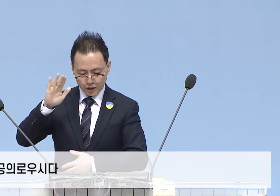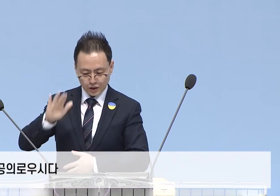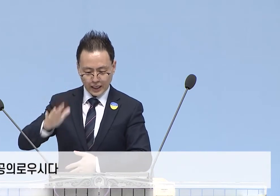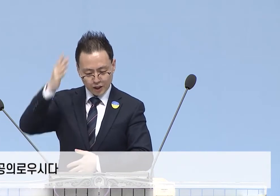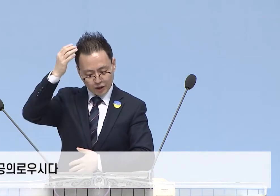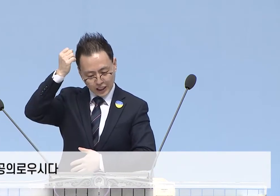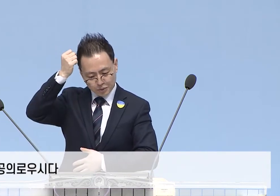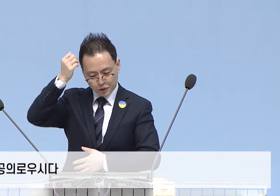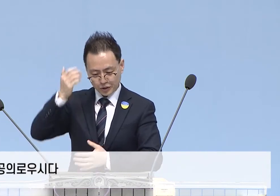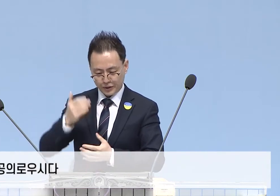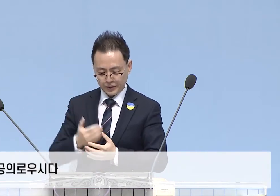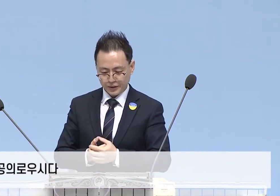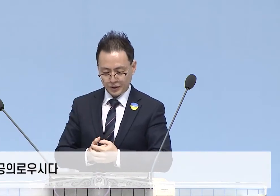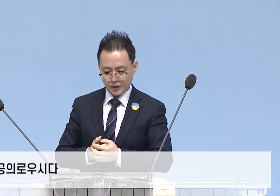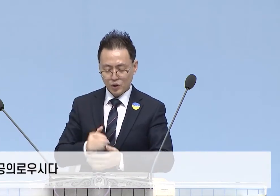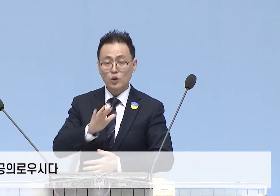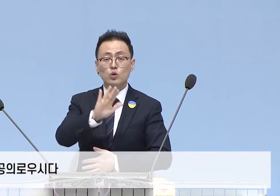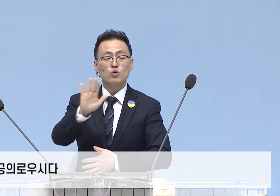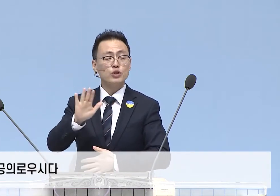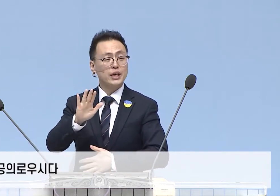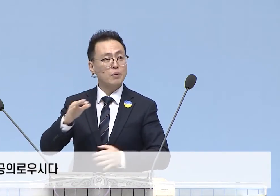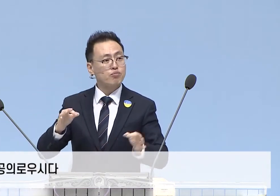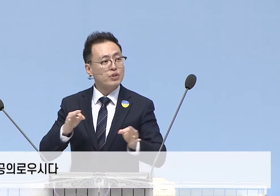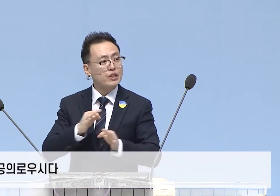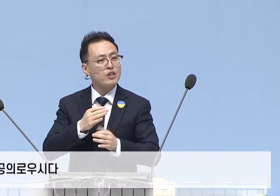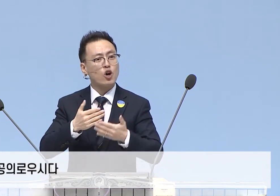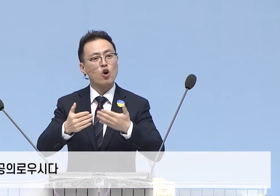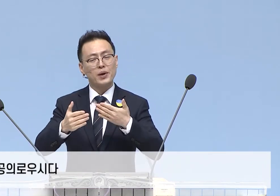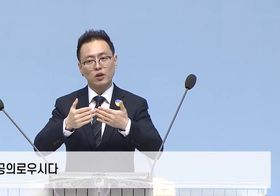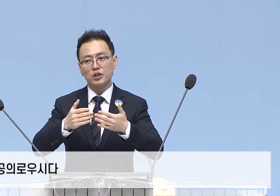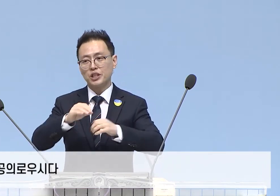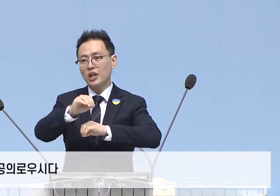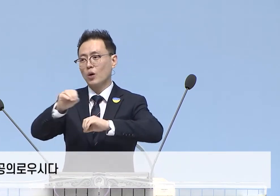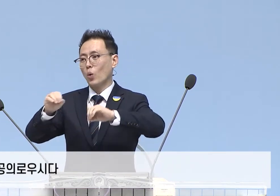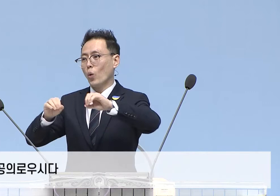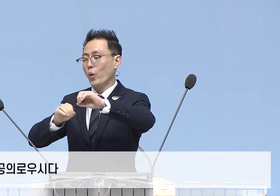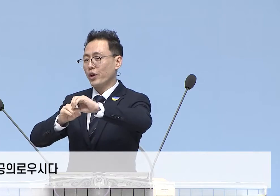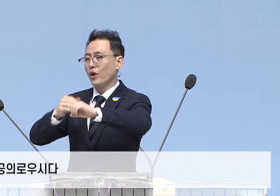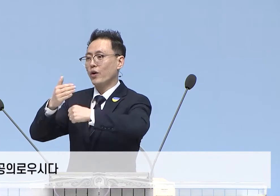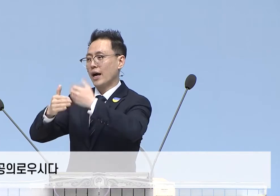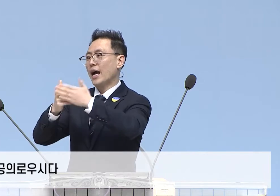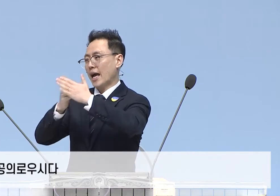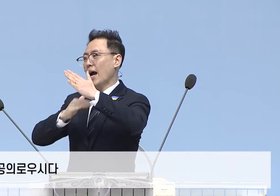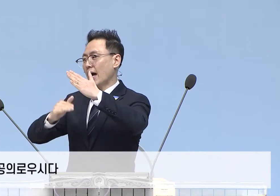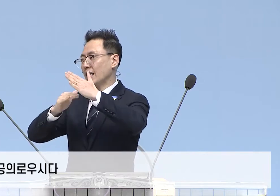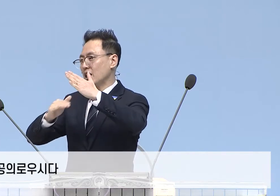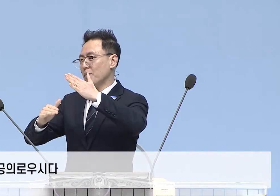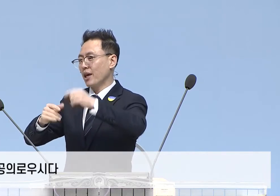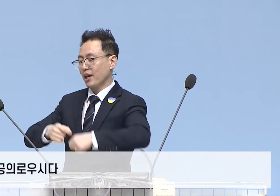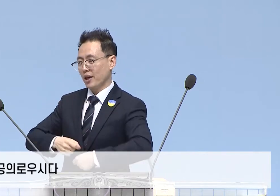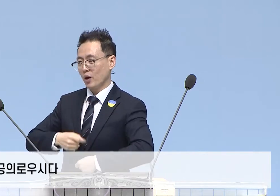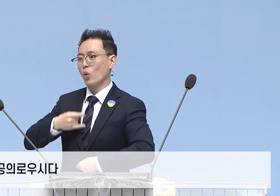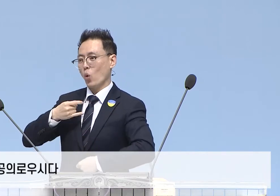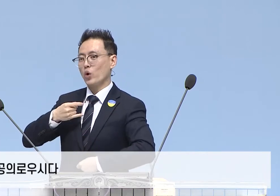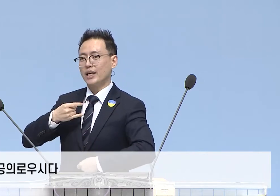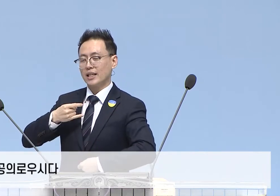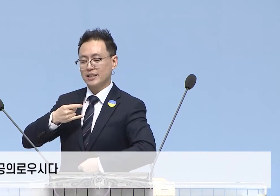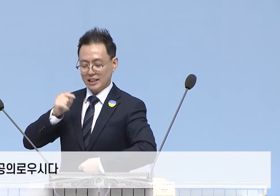그러나 기억하십시오. 우리가 불의를 경험하는 것이 오히려 하나님의 공의라는